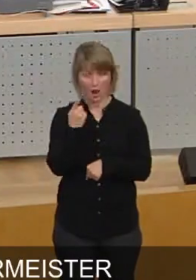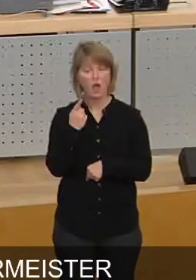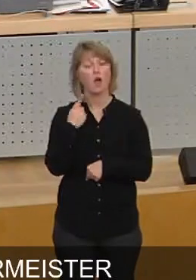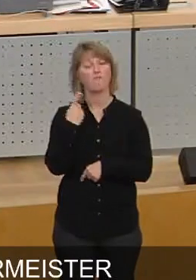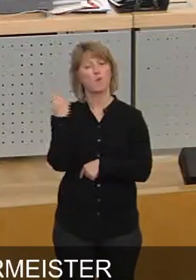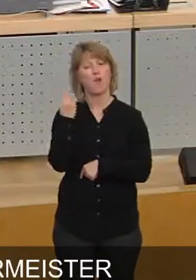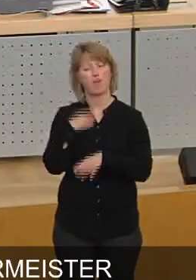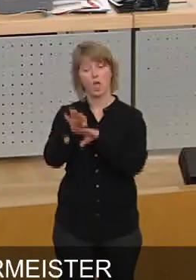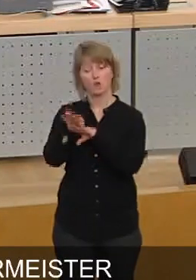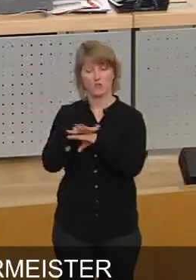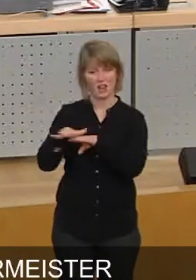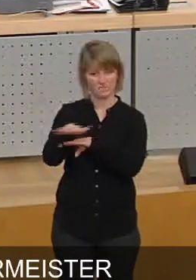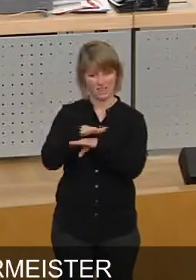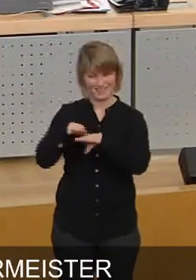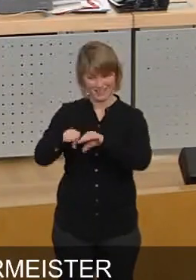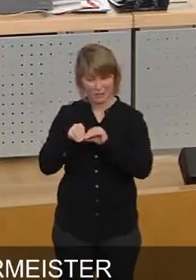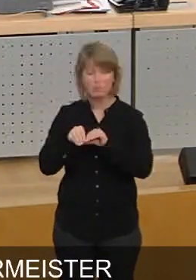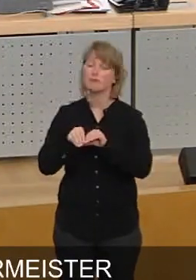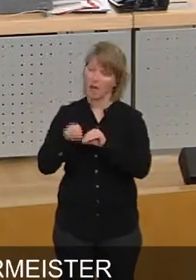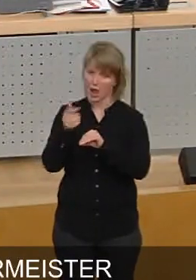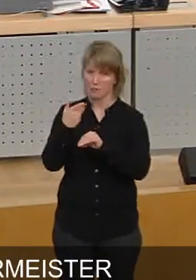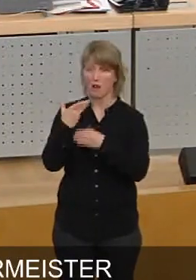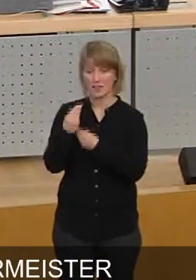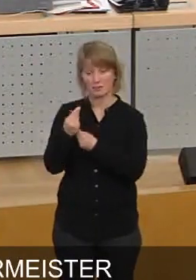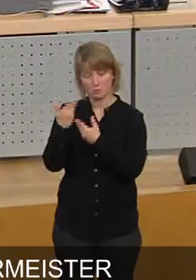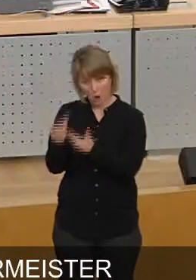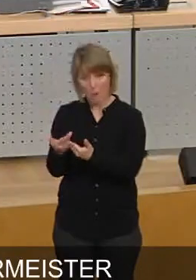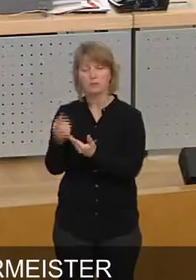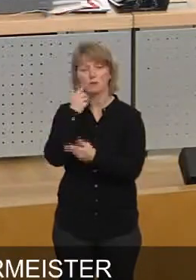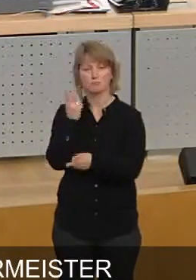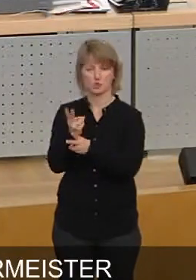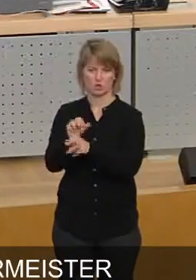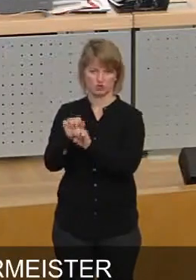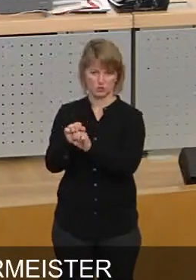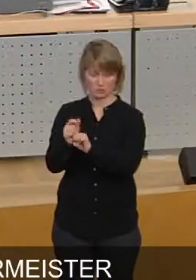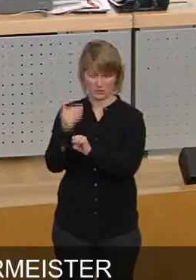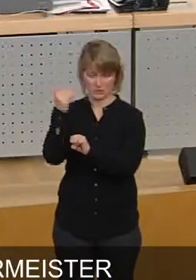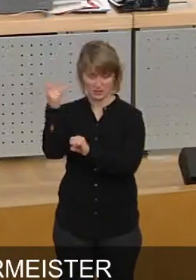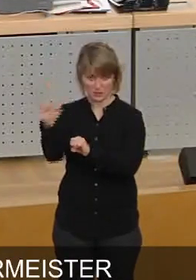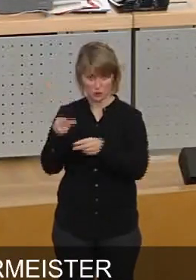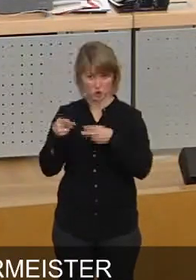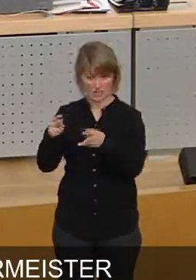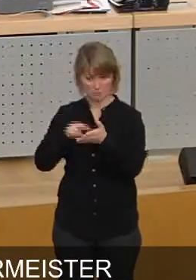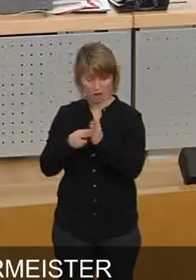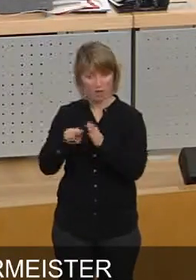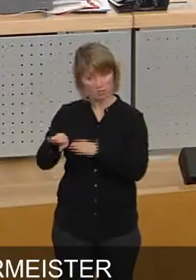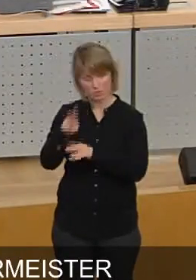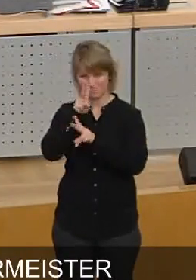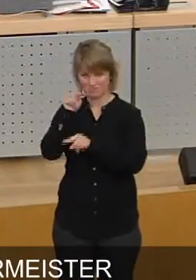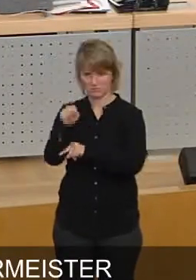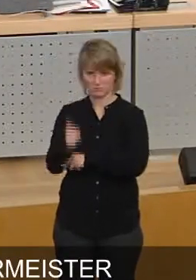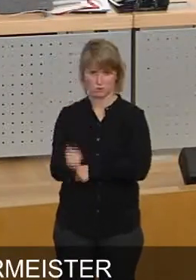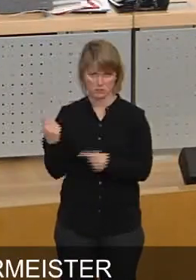Feuerwehraufstellfläche im öffentlichen Verkehrsraum Bestandsschutz. Das heißt, bei künftigen Straßenplanungen sind diese Flächen zu beachten und in der Folge bei